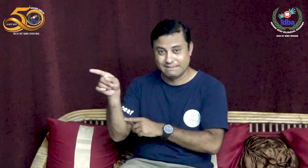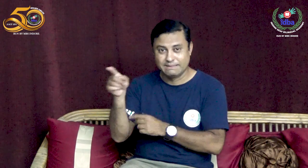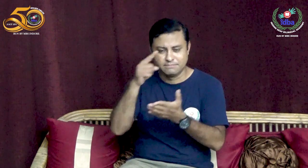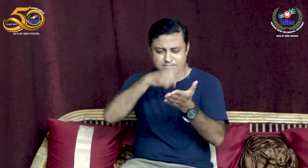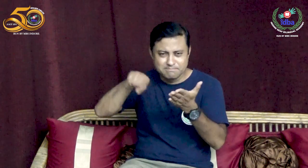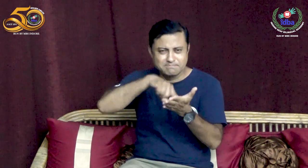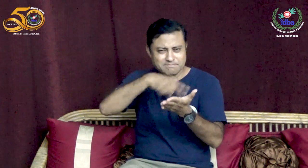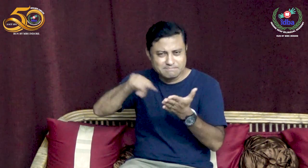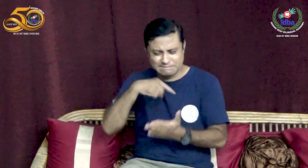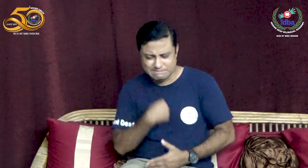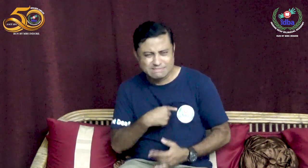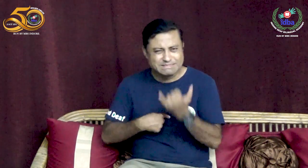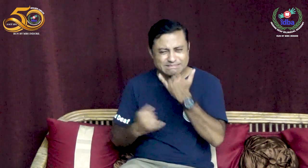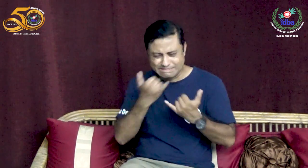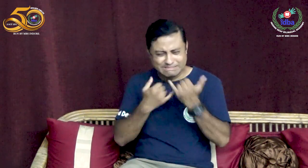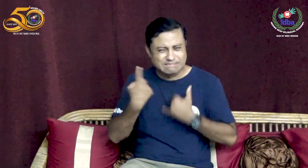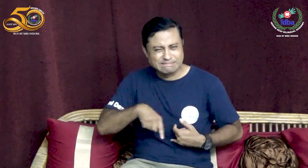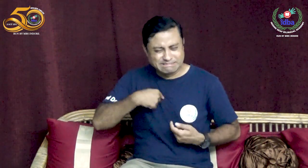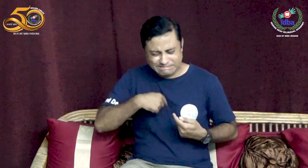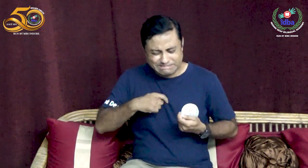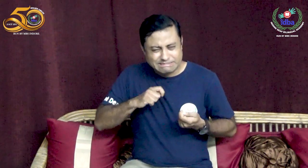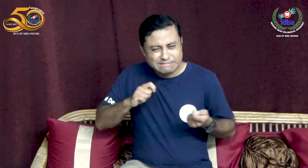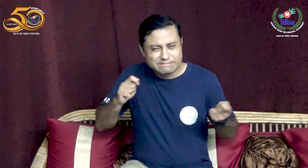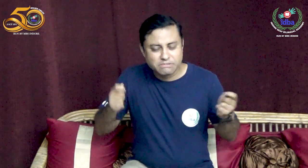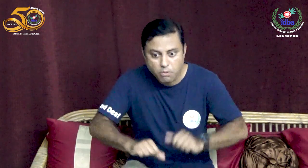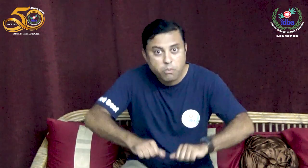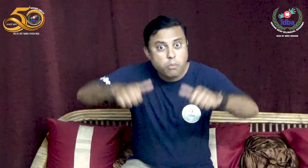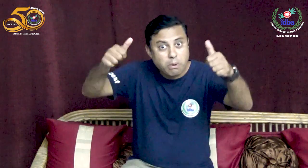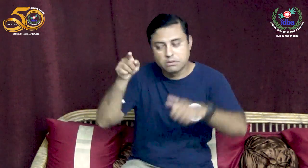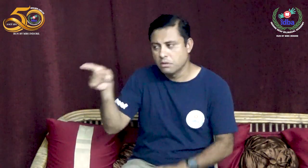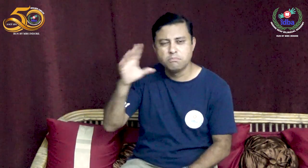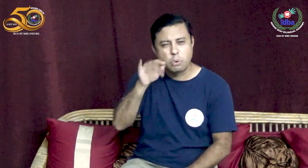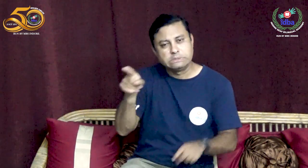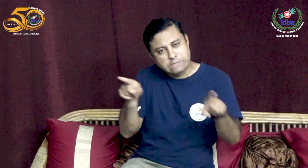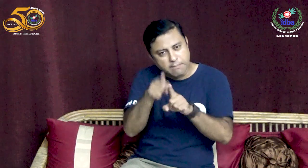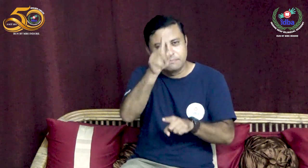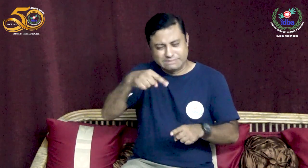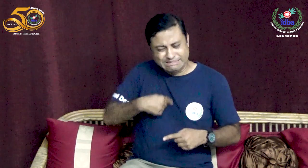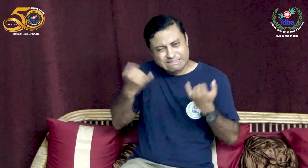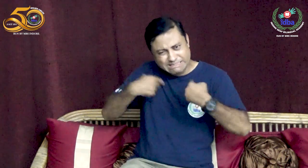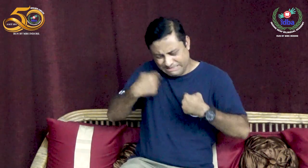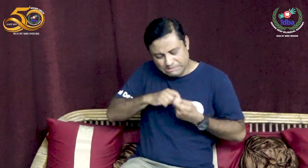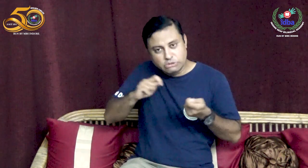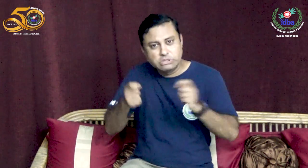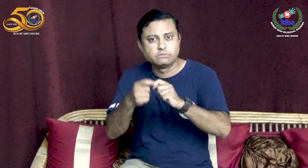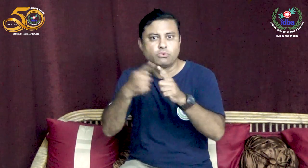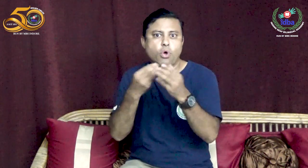रहा है सबका। ये सही गलत क्या, जो गलती अपन मिस्टेक करते हैं, मगर अब जो अपन ने चेंजेस लाके, वैसे ही आपको